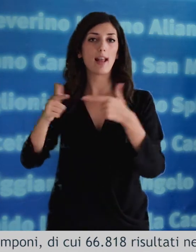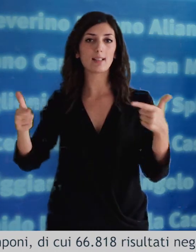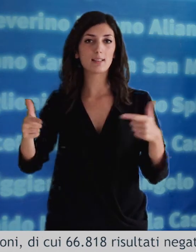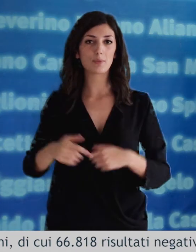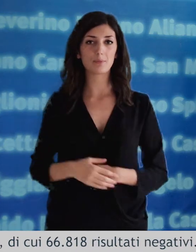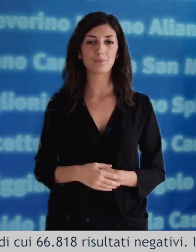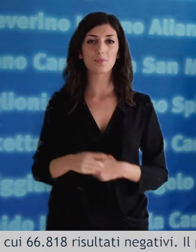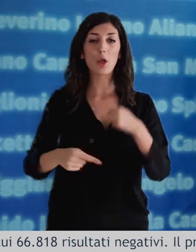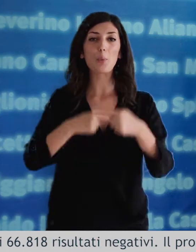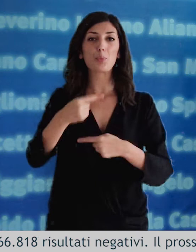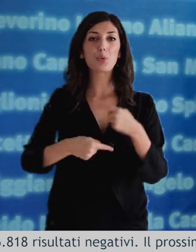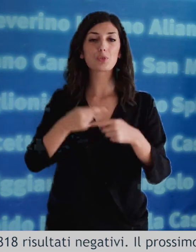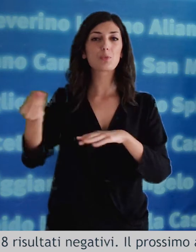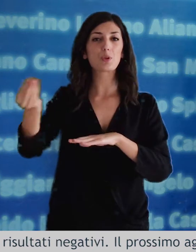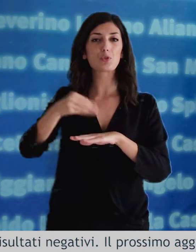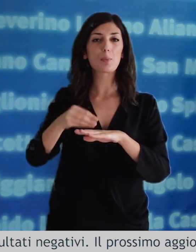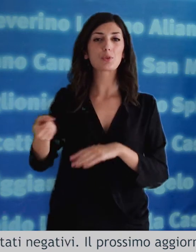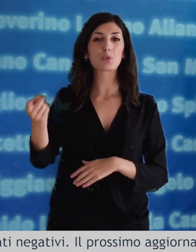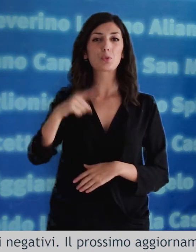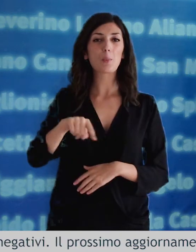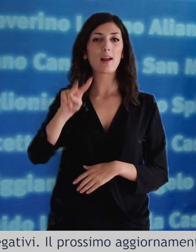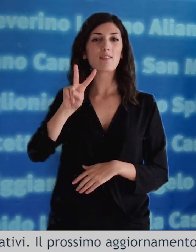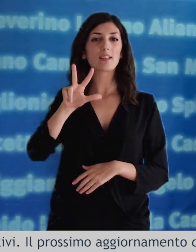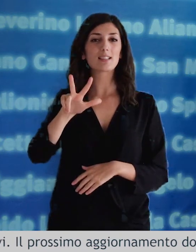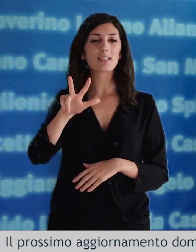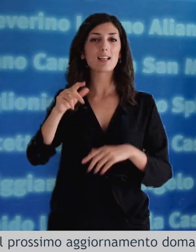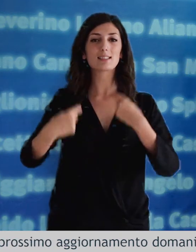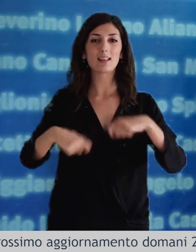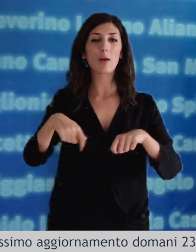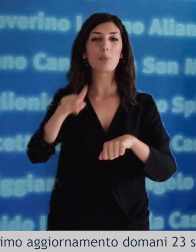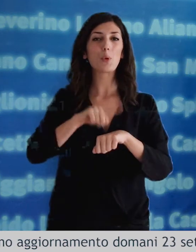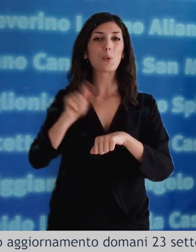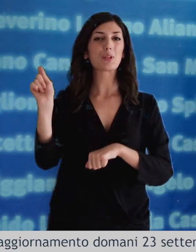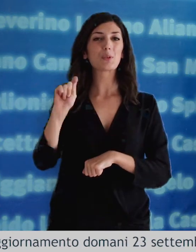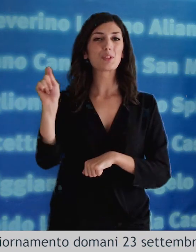il prossimo aggiornamento domani 23 settembre alle ore 12